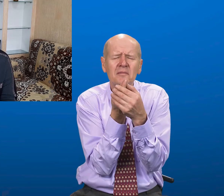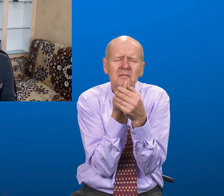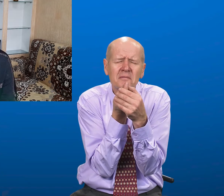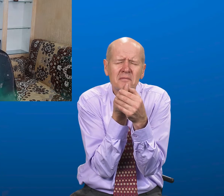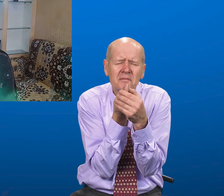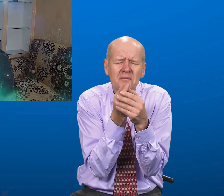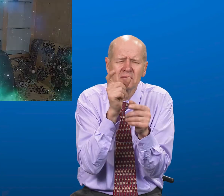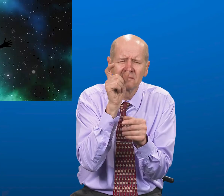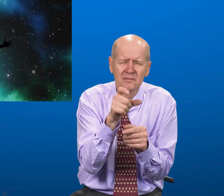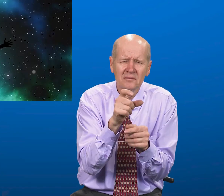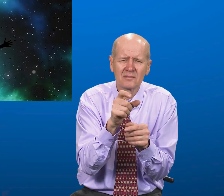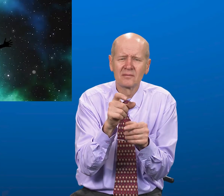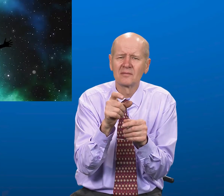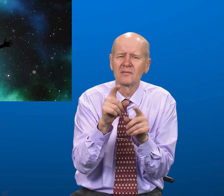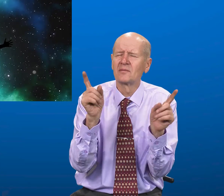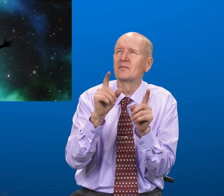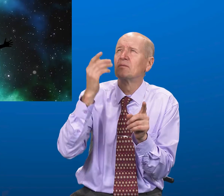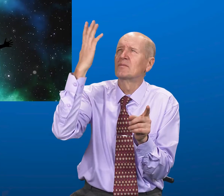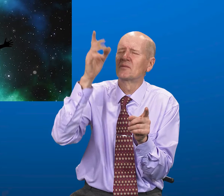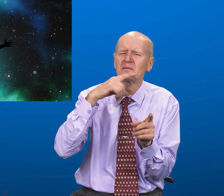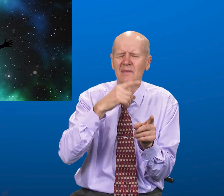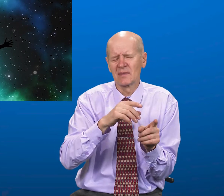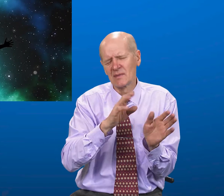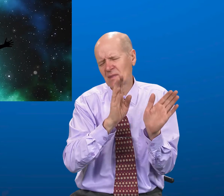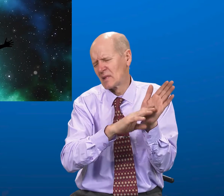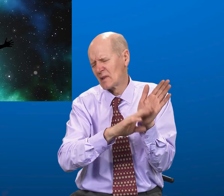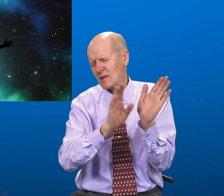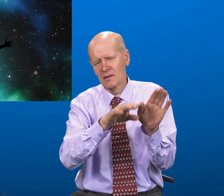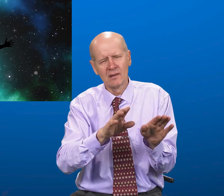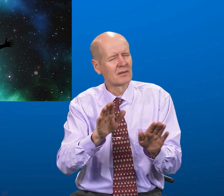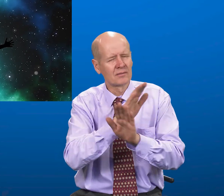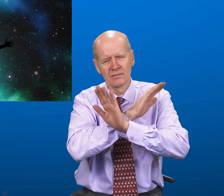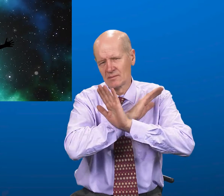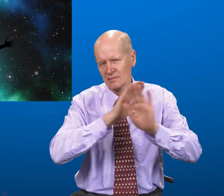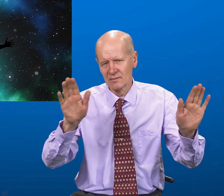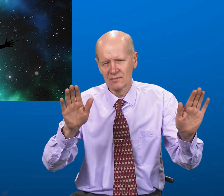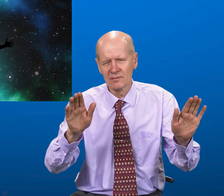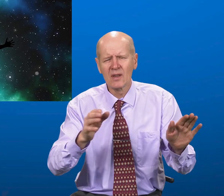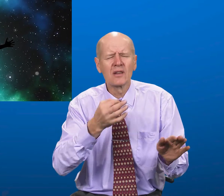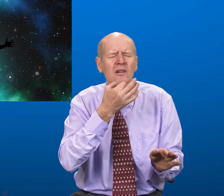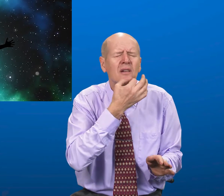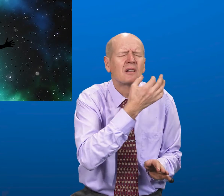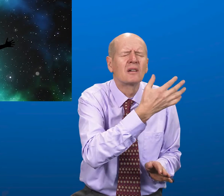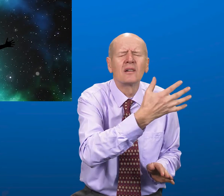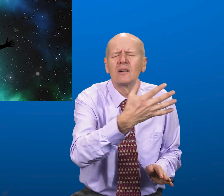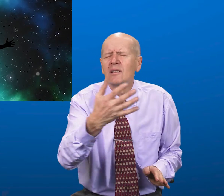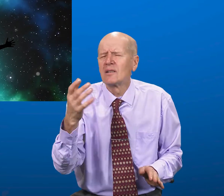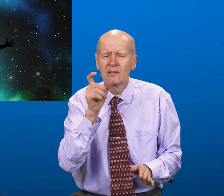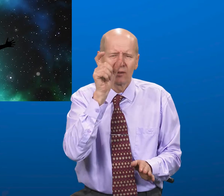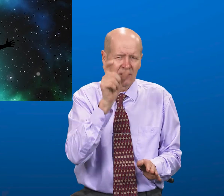человека, дело которого для него было бы ничего не значащим. Нет, Господь не